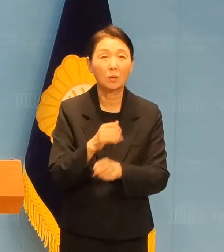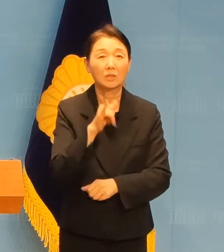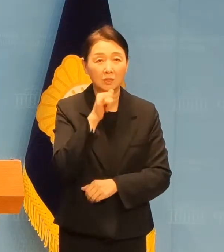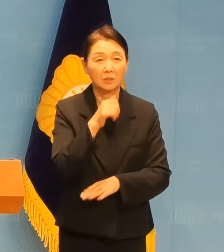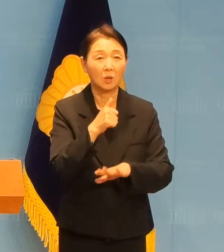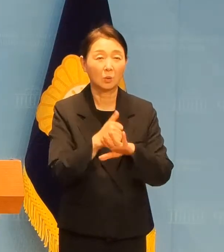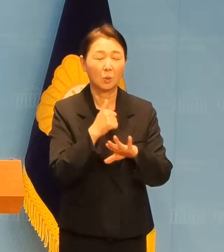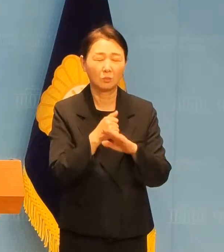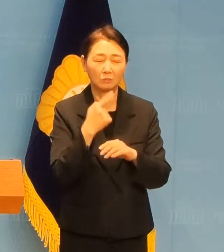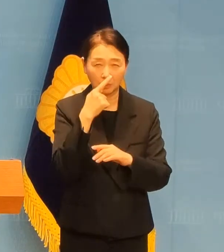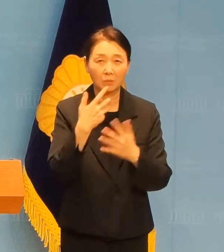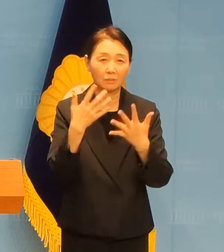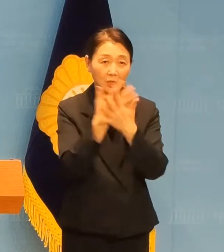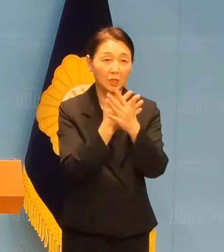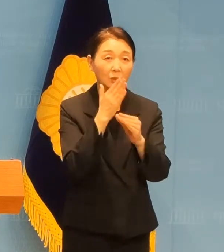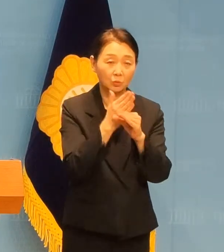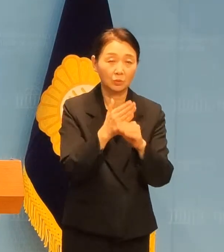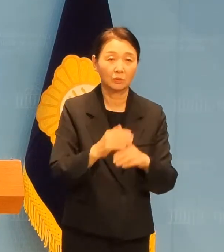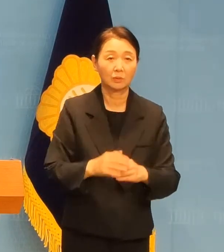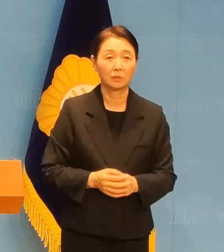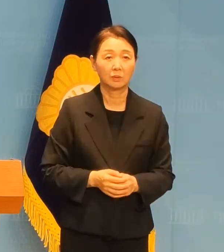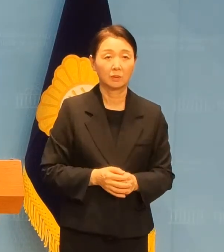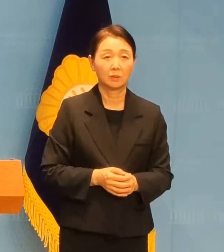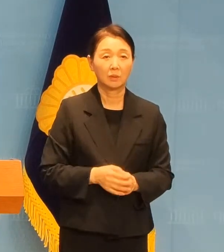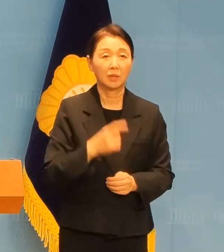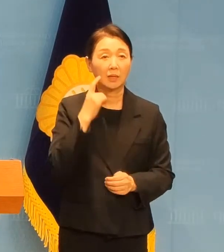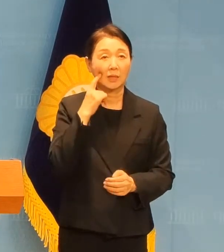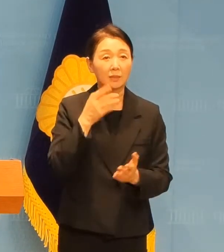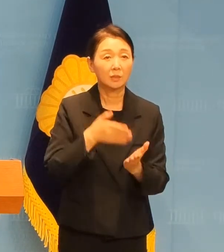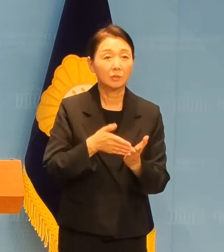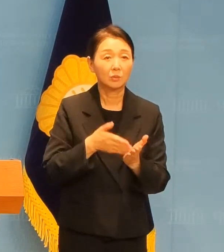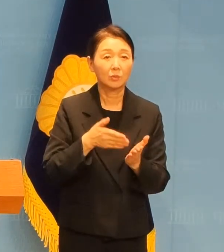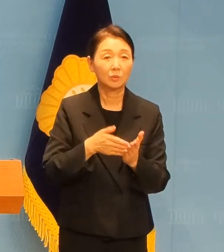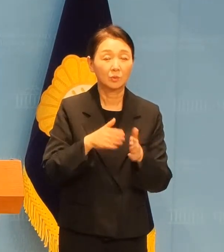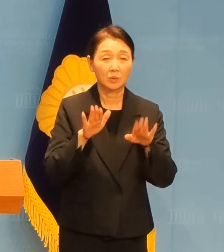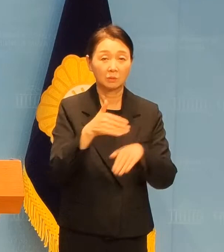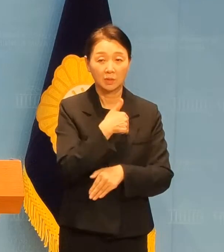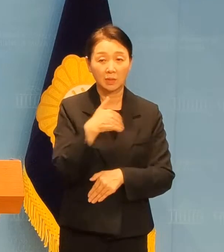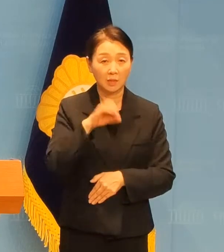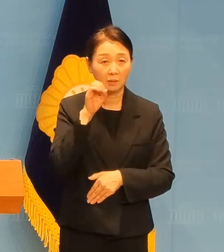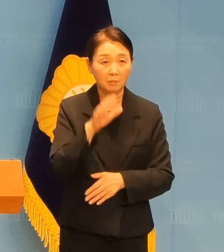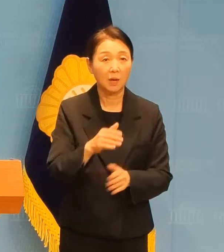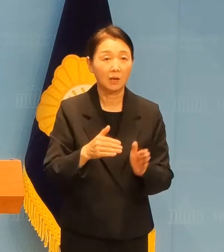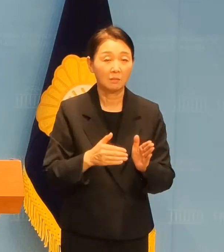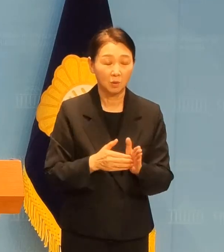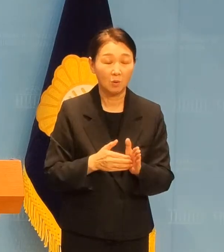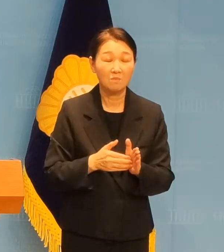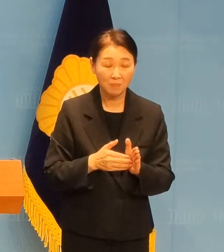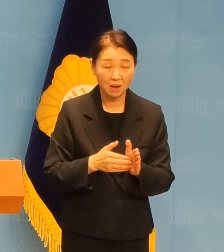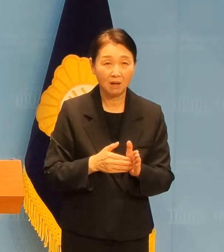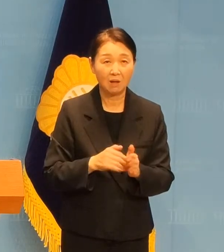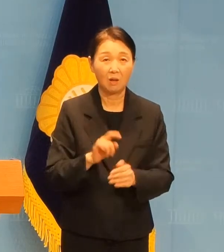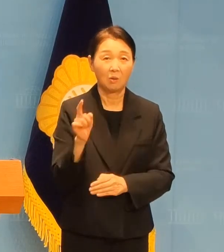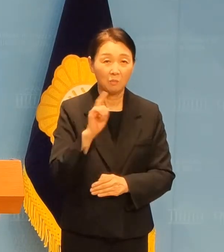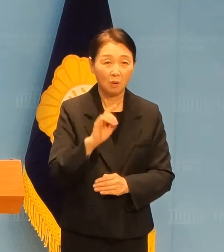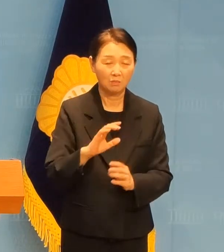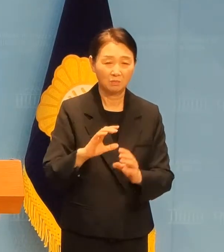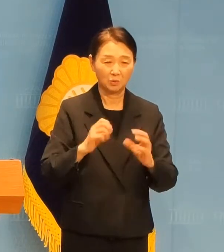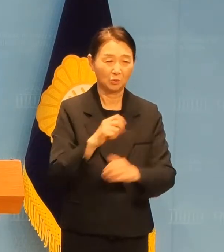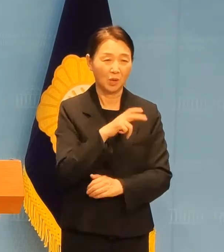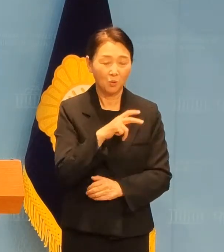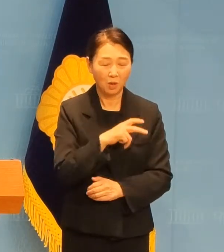나섰습니다. 더 심각한 것은 가짜뉴스를 당당하게 내놓고 면책 특권 뒤에